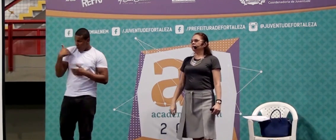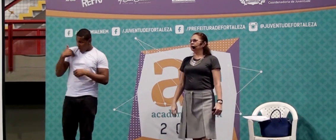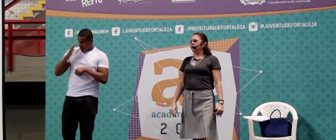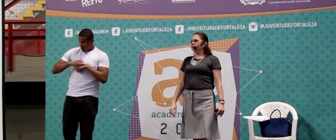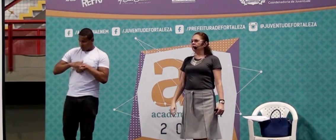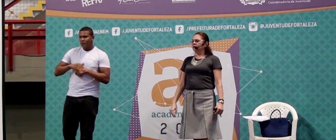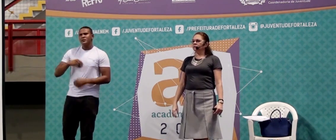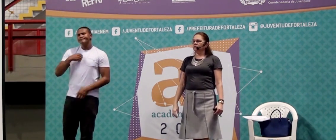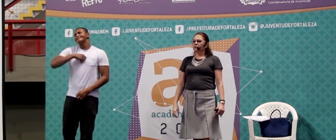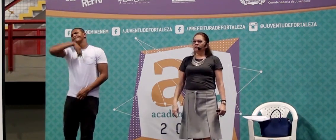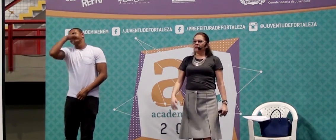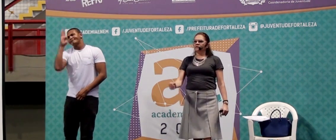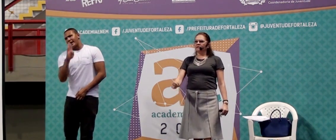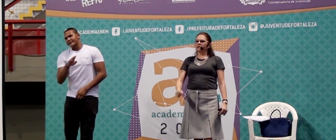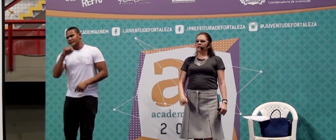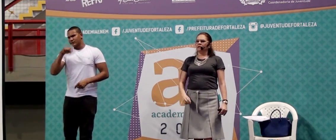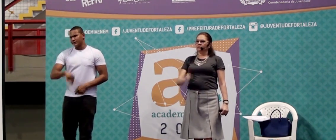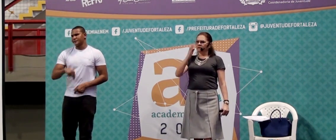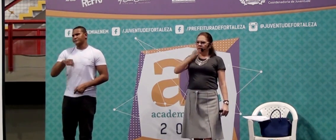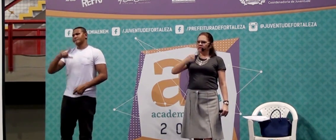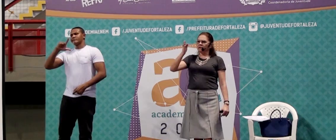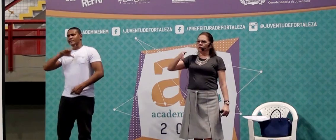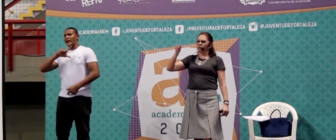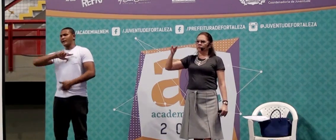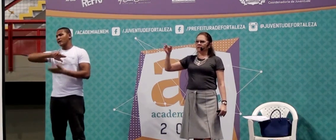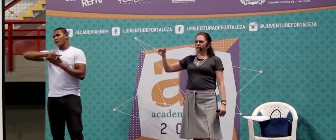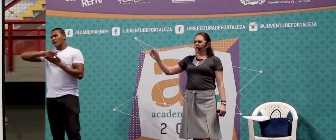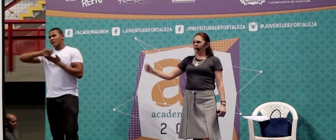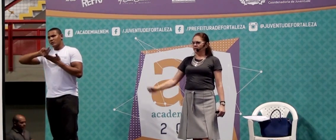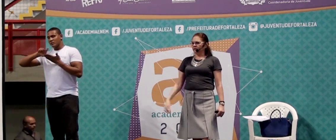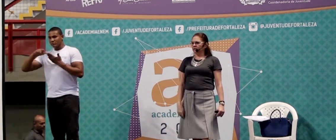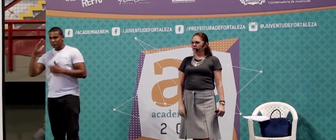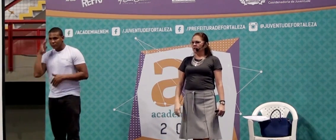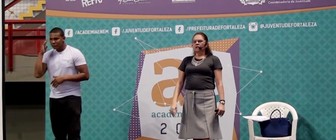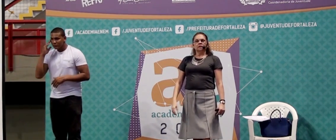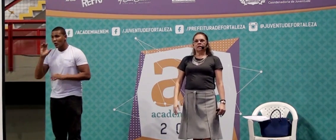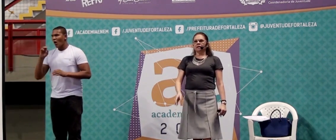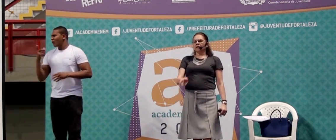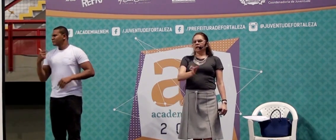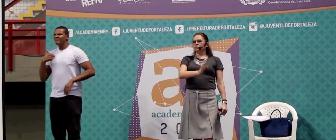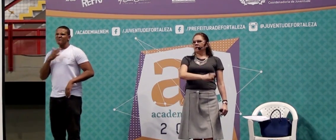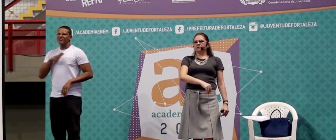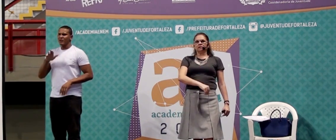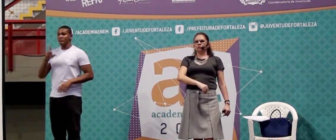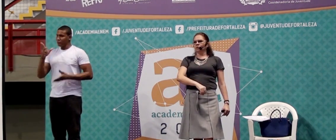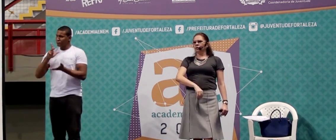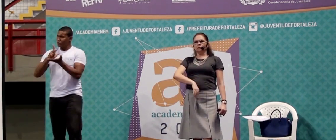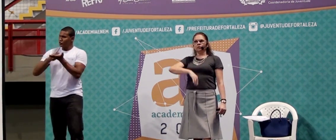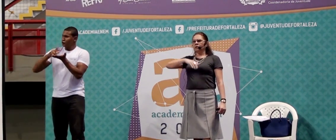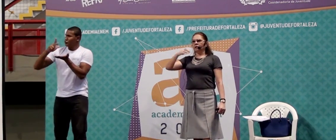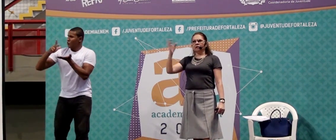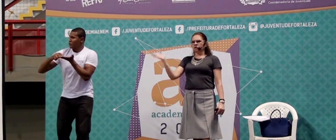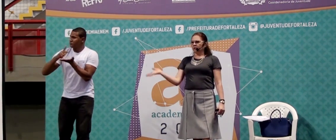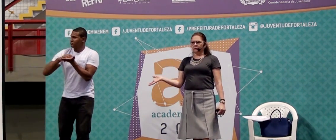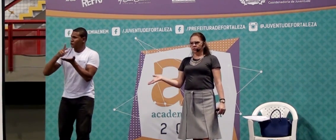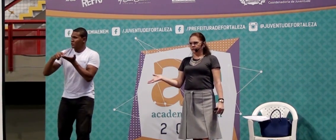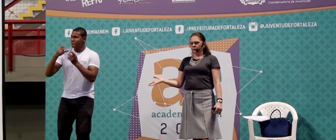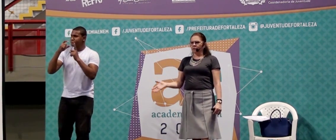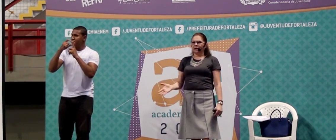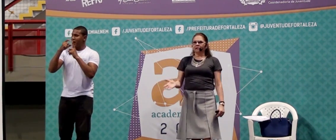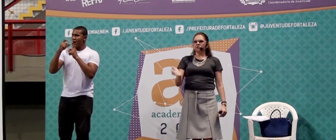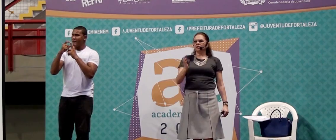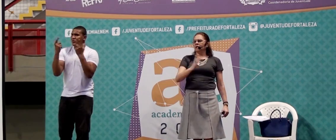gostei desse modelo não. O que é que fazer? Dê sinônimo das palavras. Nem quero dar sinônimo que